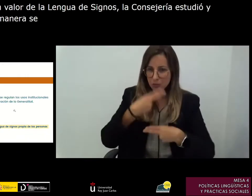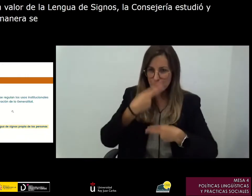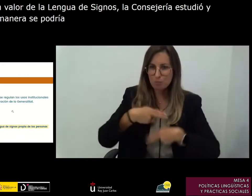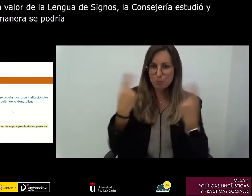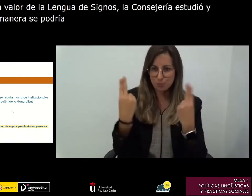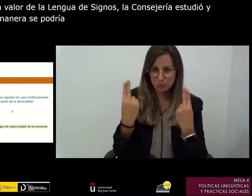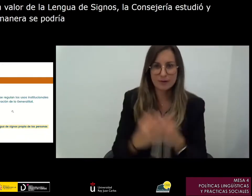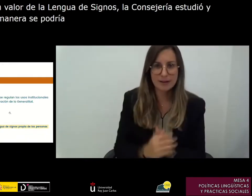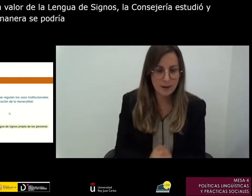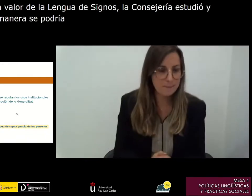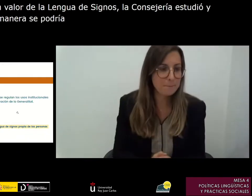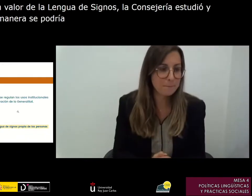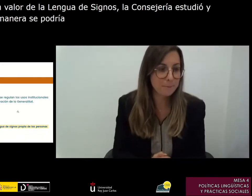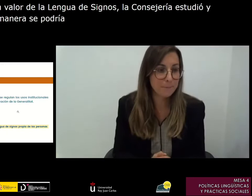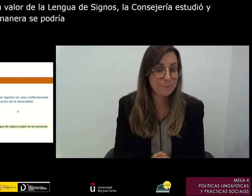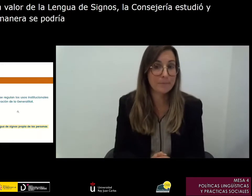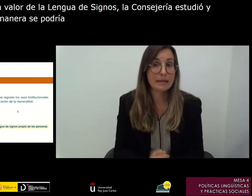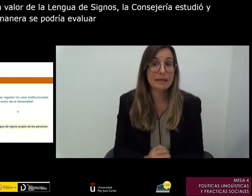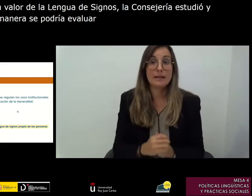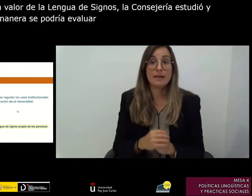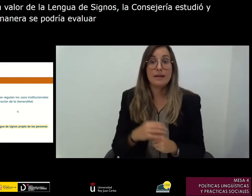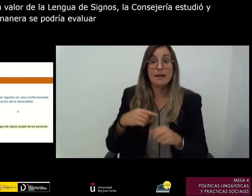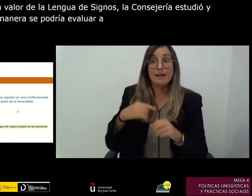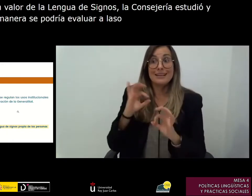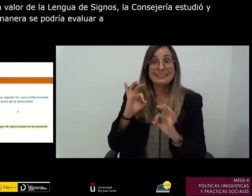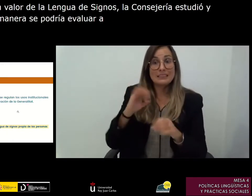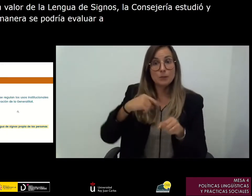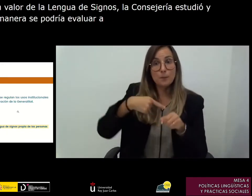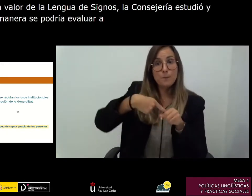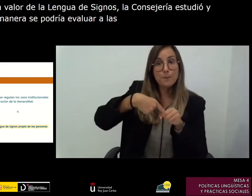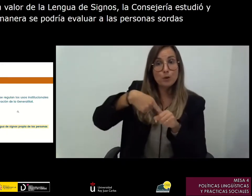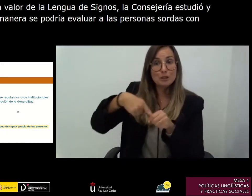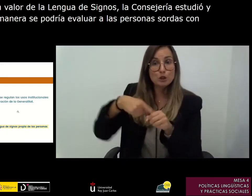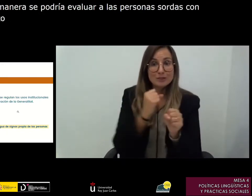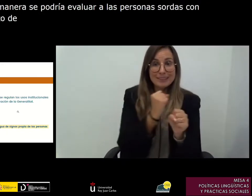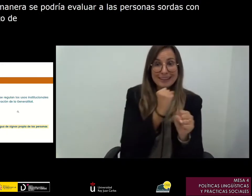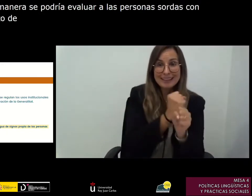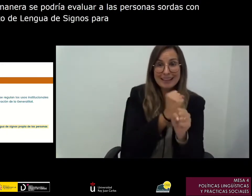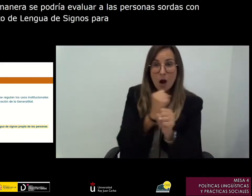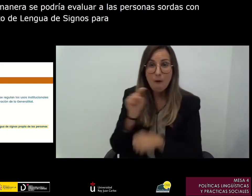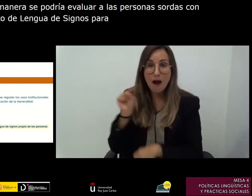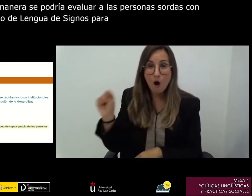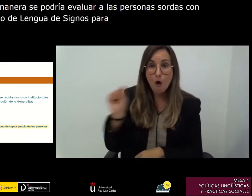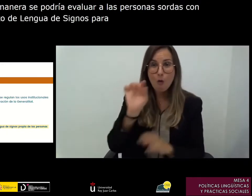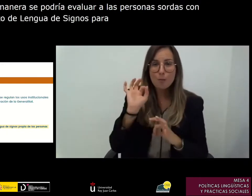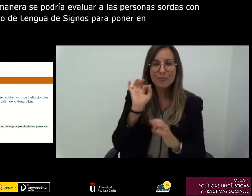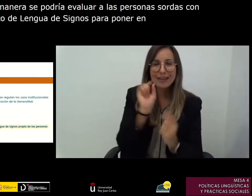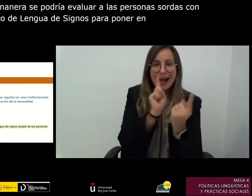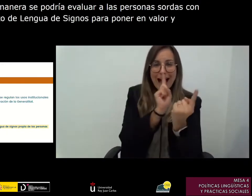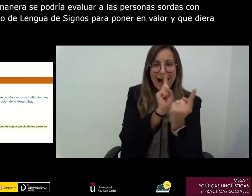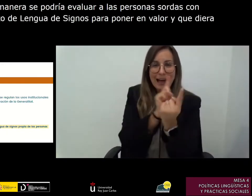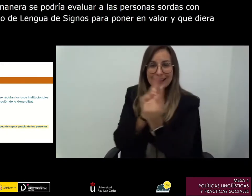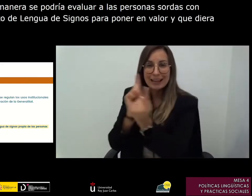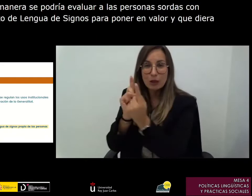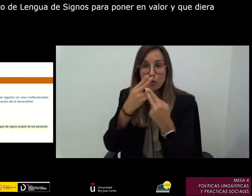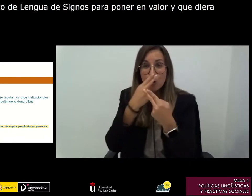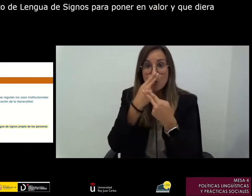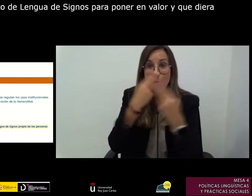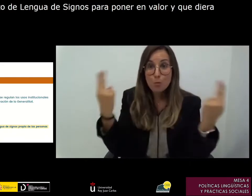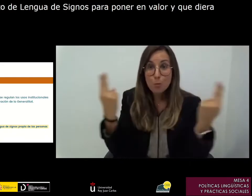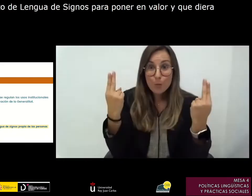con conocimientos de lengua de signos para poner en valor y que dieran puntos a la hora de entrar a formar parte de Función Pública